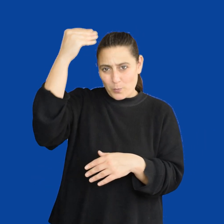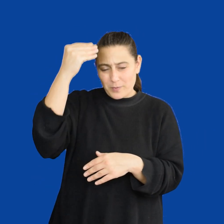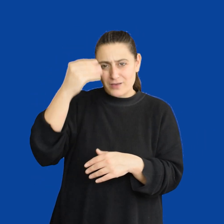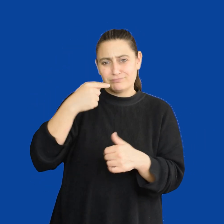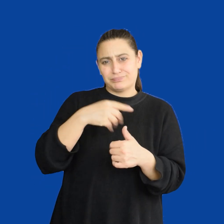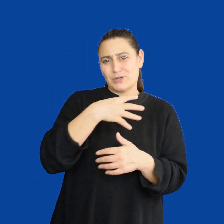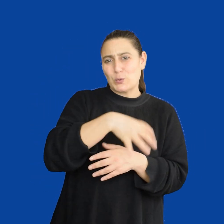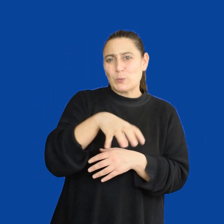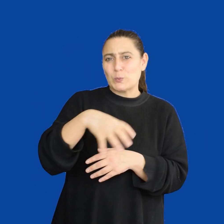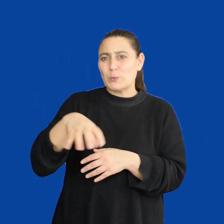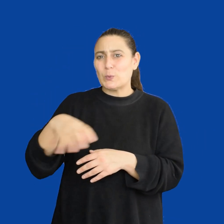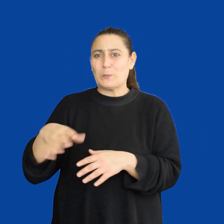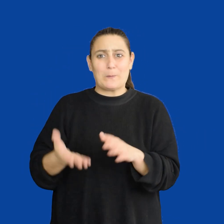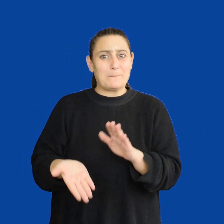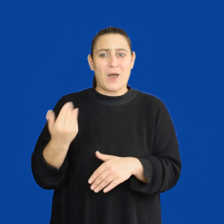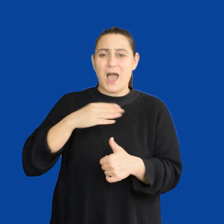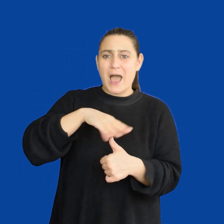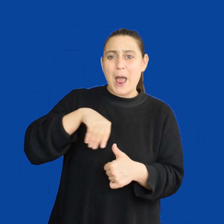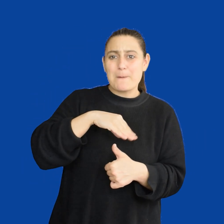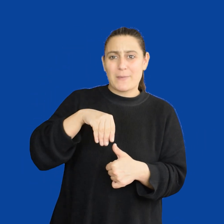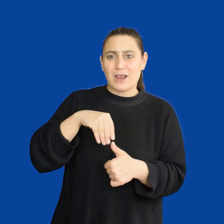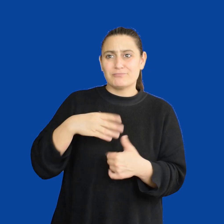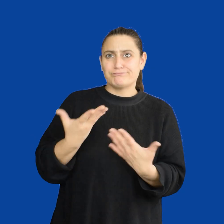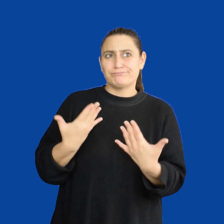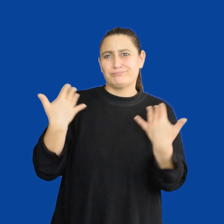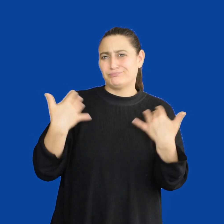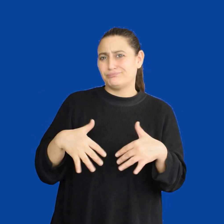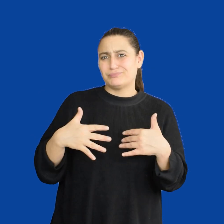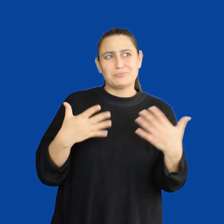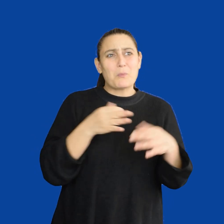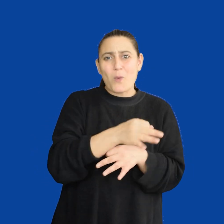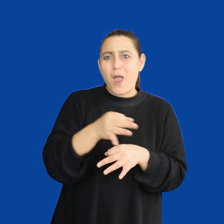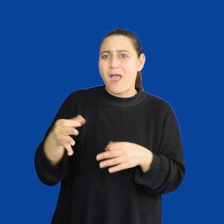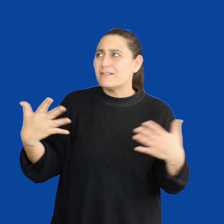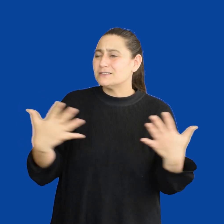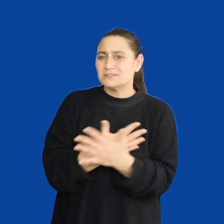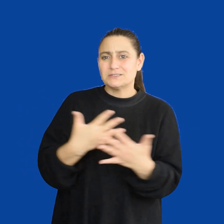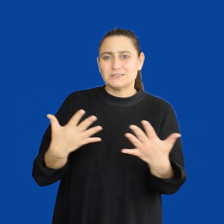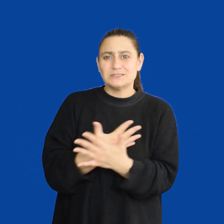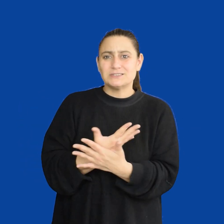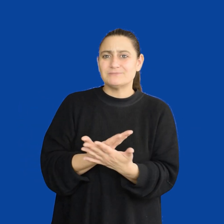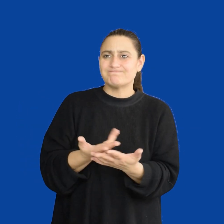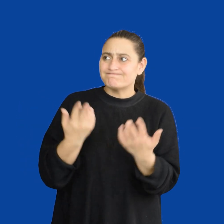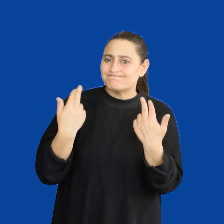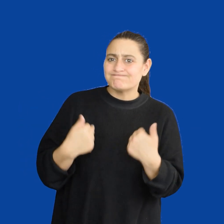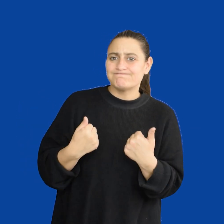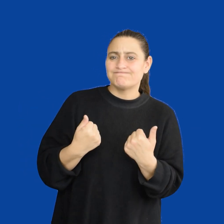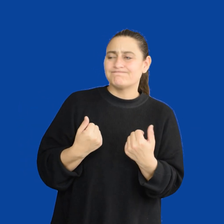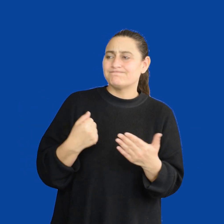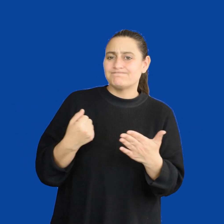Maronitas, drusos, griegos y especialmente armenios, dentro de muchos otros pueblos, se vieron afectados no